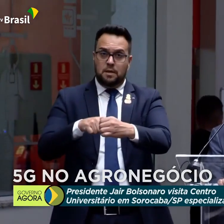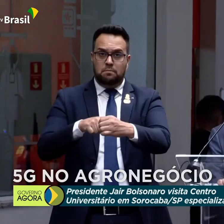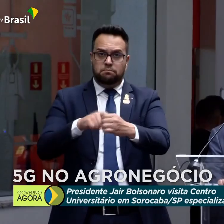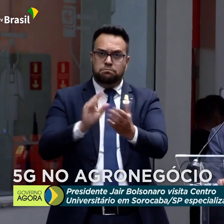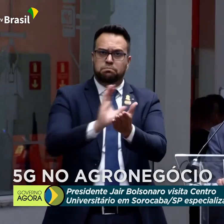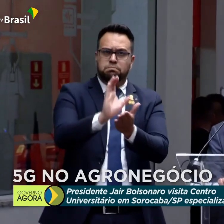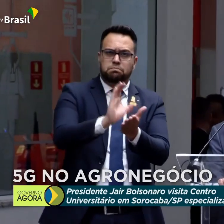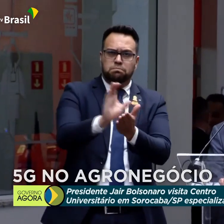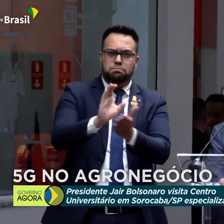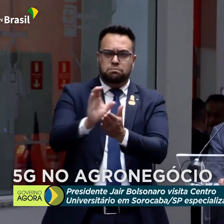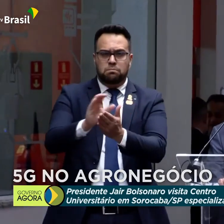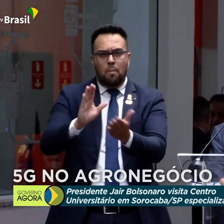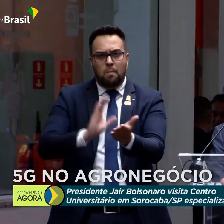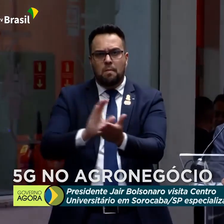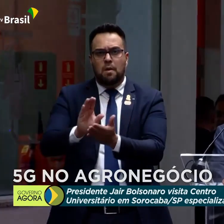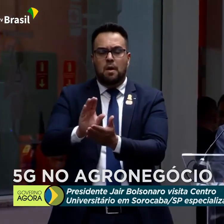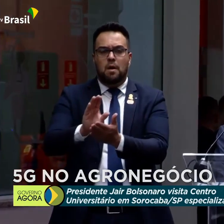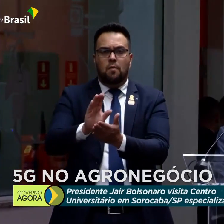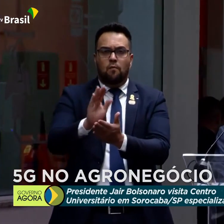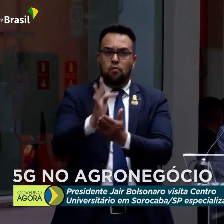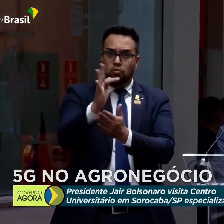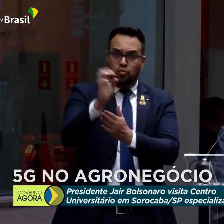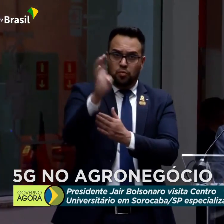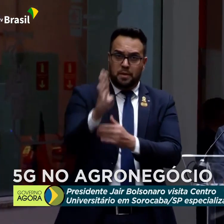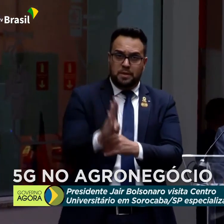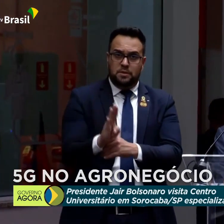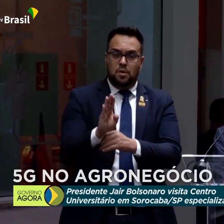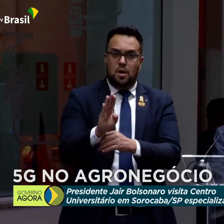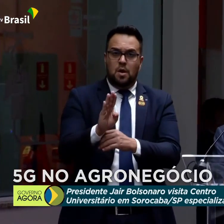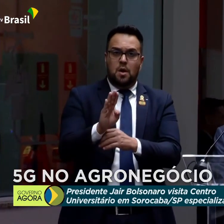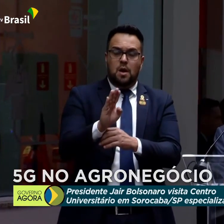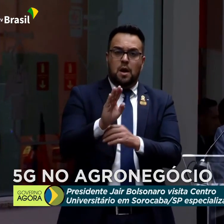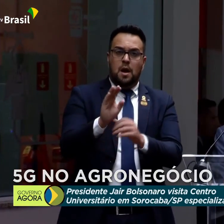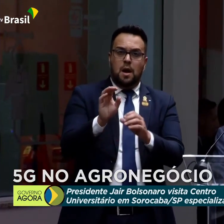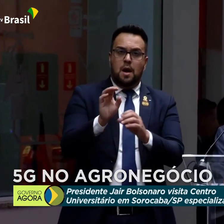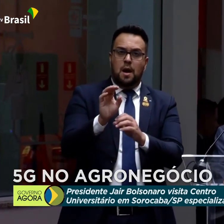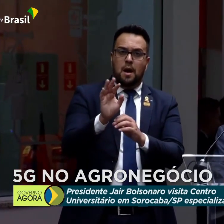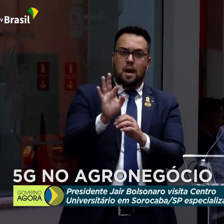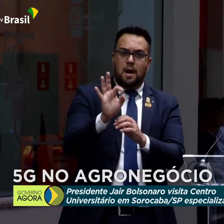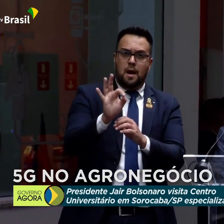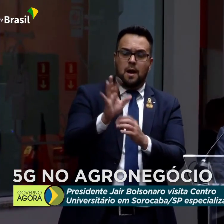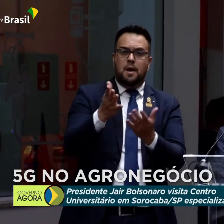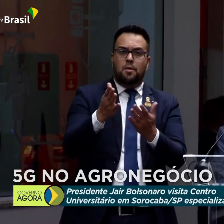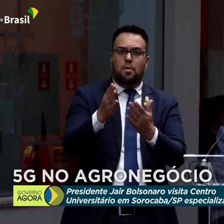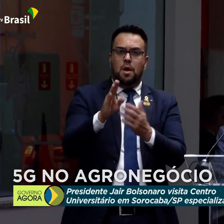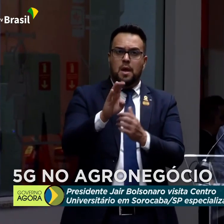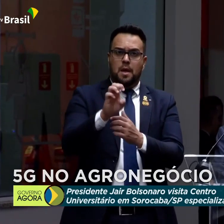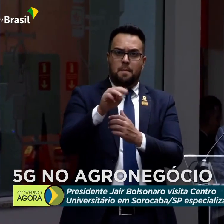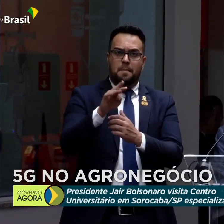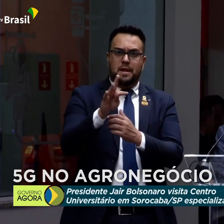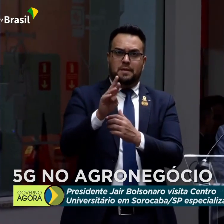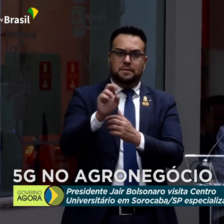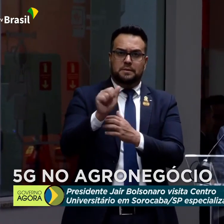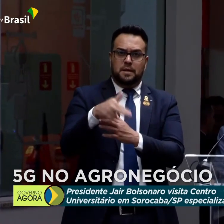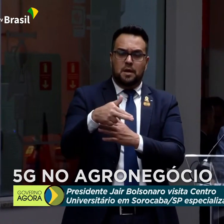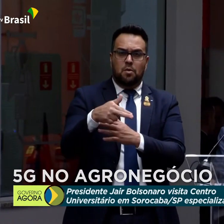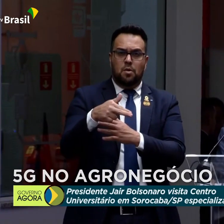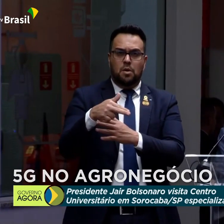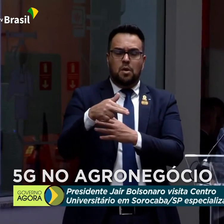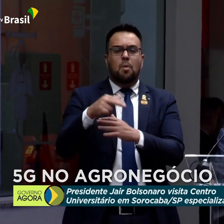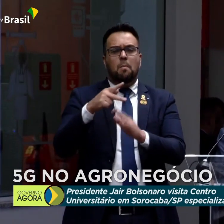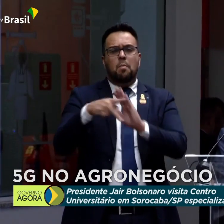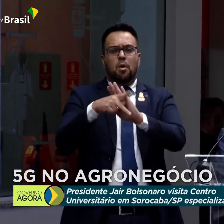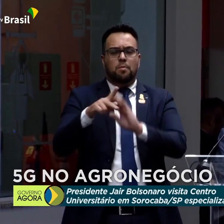futuro do Brasil, como a Ericsson, a Claro, a Embratel, John Deere, Qualcomm, Motorola. Além